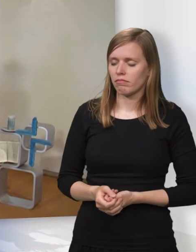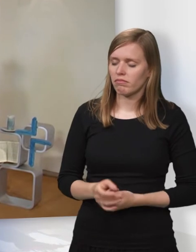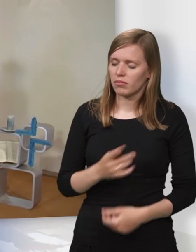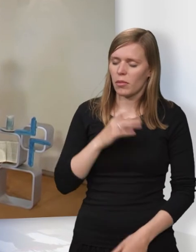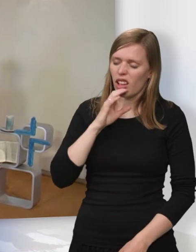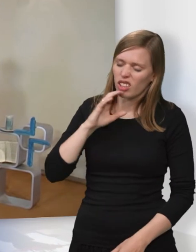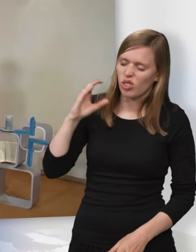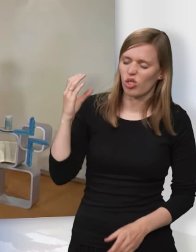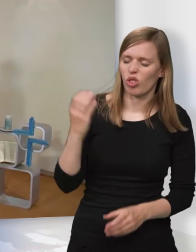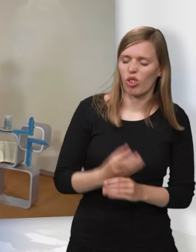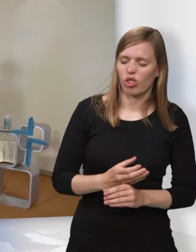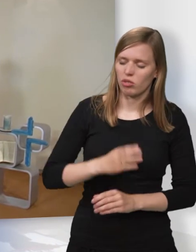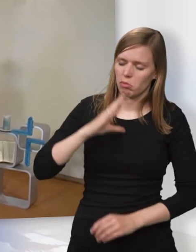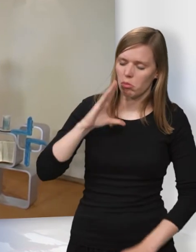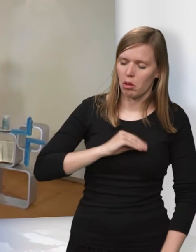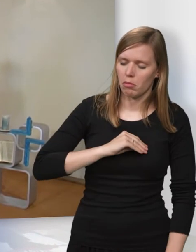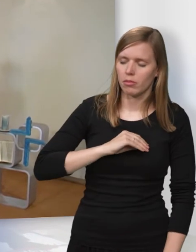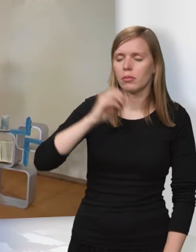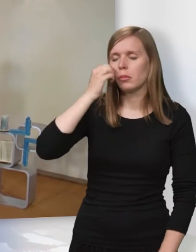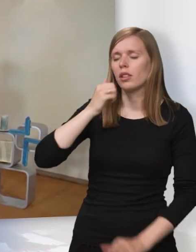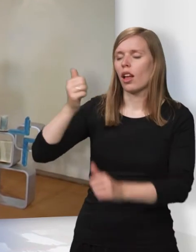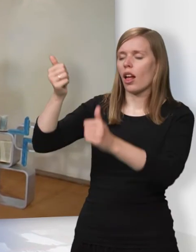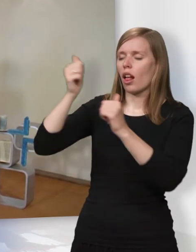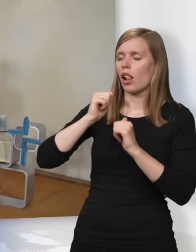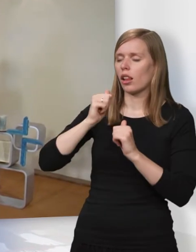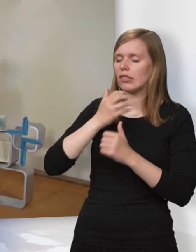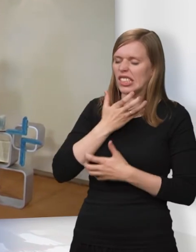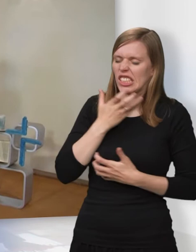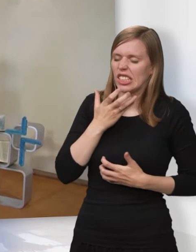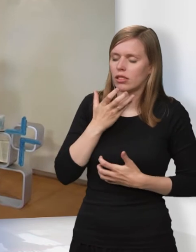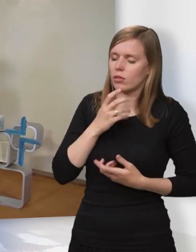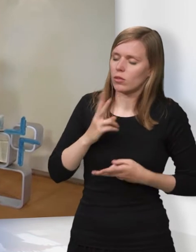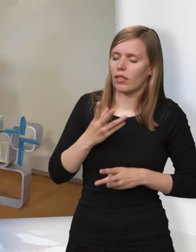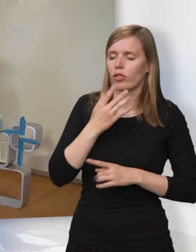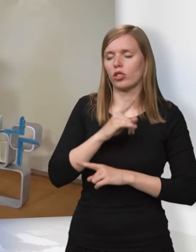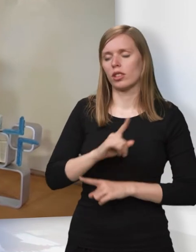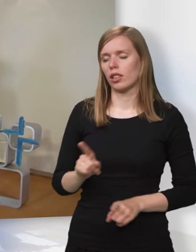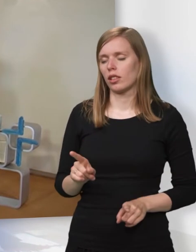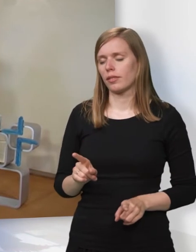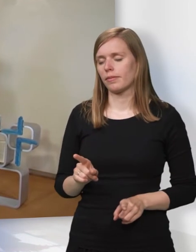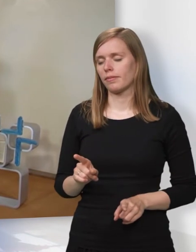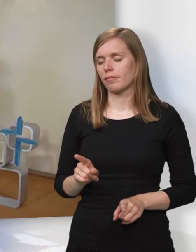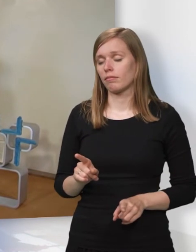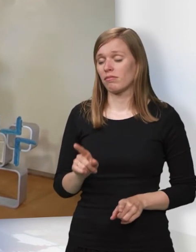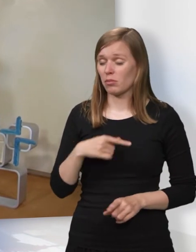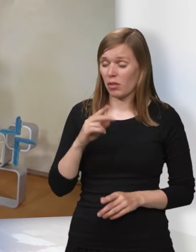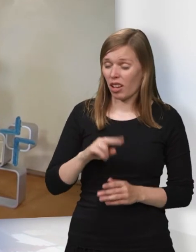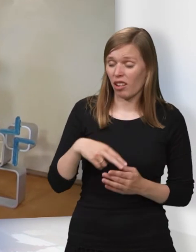sind, hilf uns, nicht bitter zu werden. Wenn wir gefallen